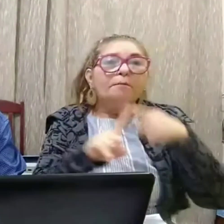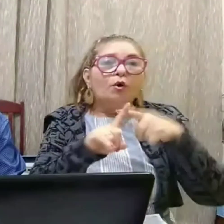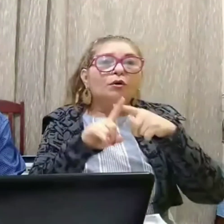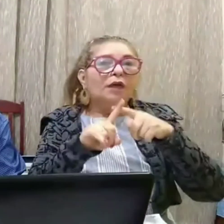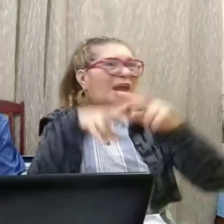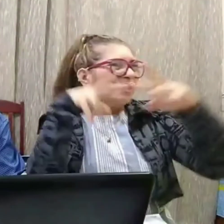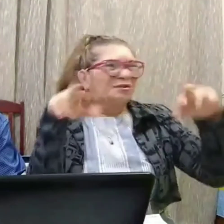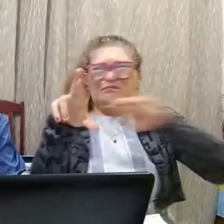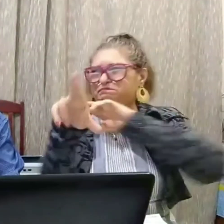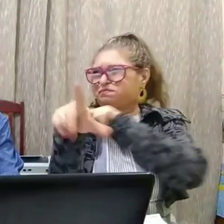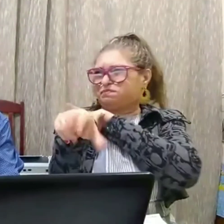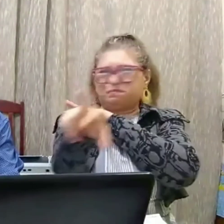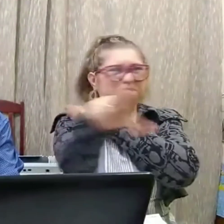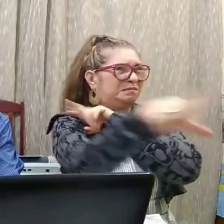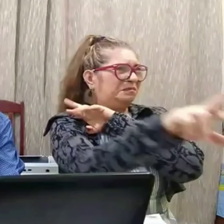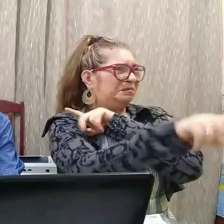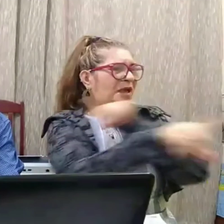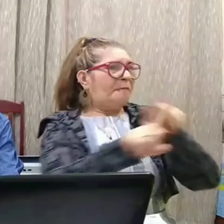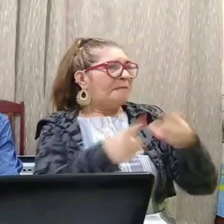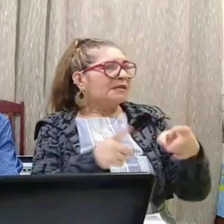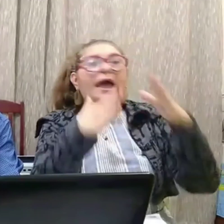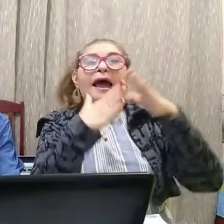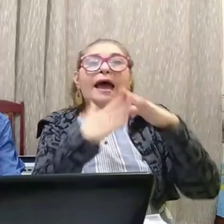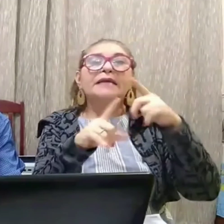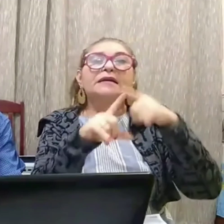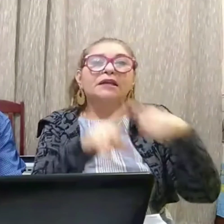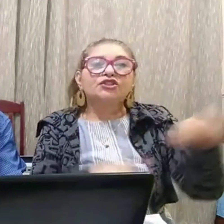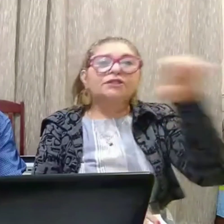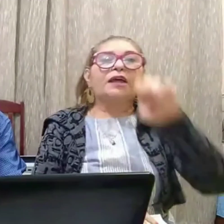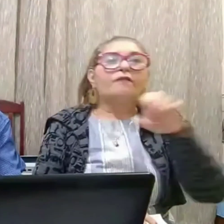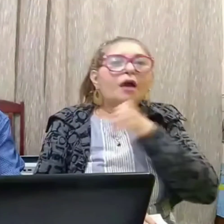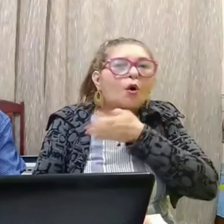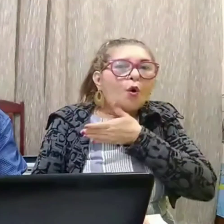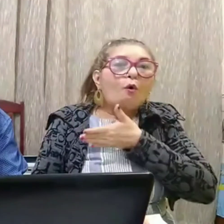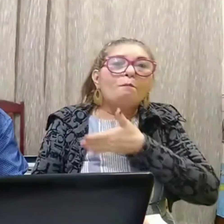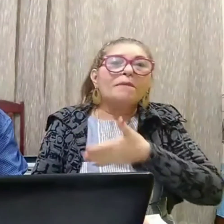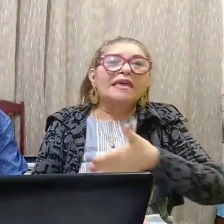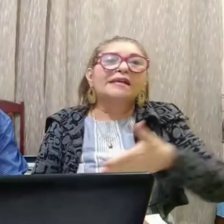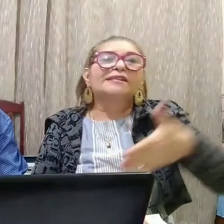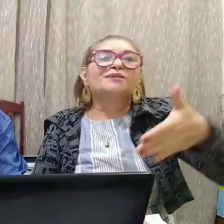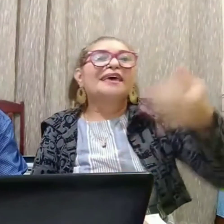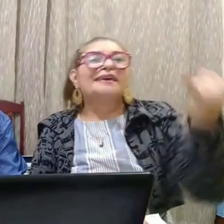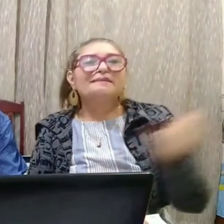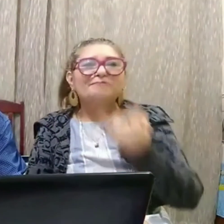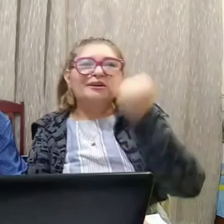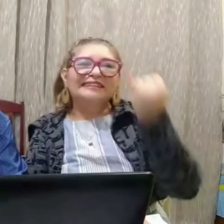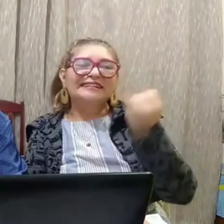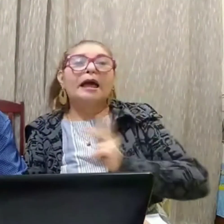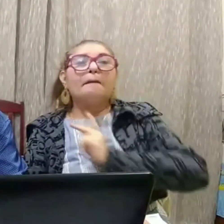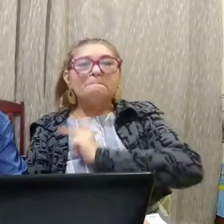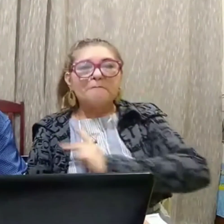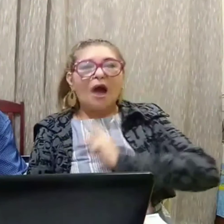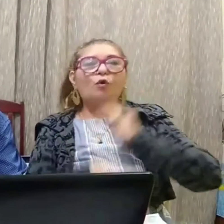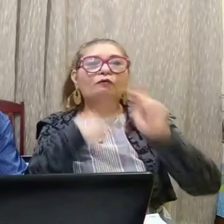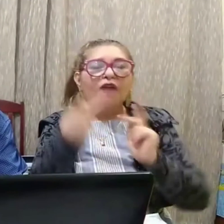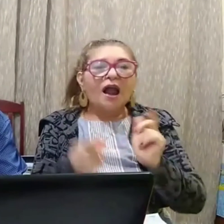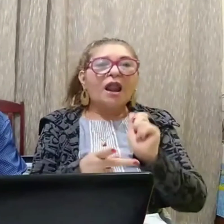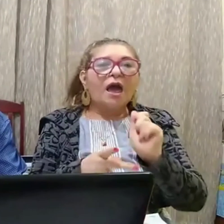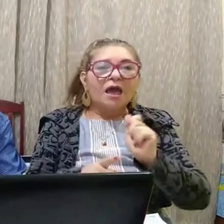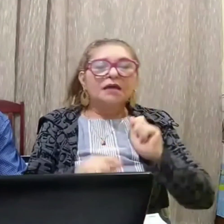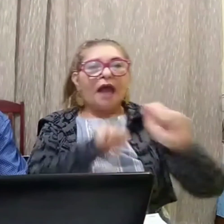situações tão adversas, a igreja de Éfeso teve um início privilegiado. Paulo fala sobre isso em Atos 18